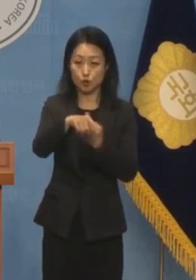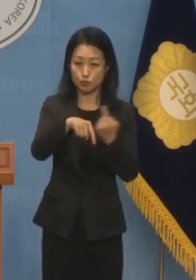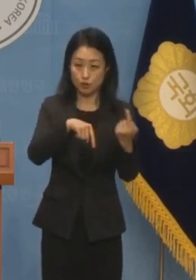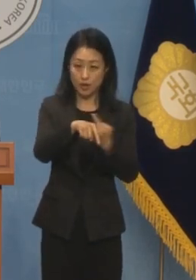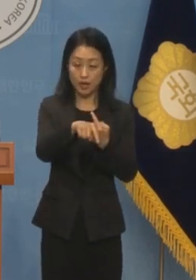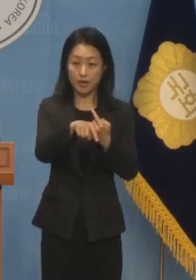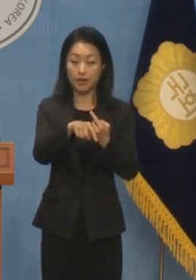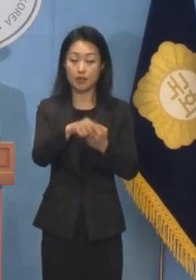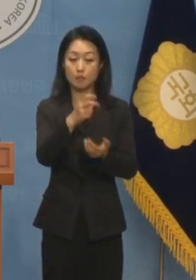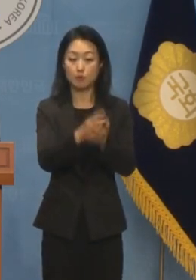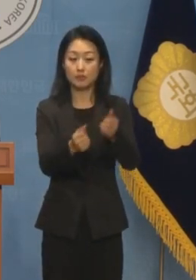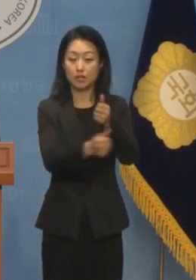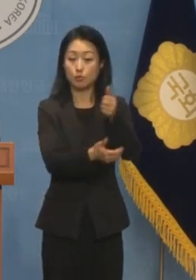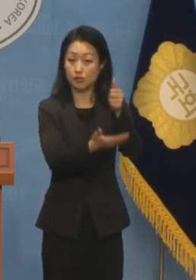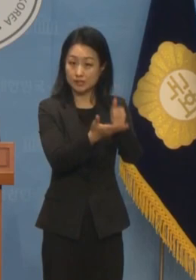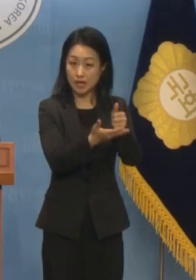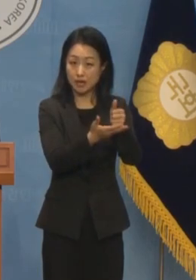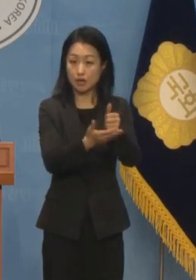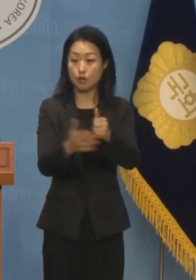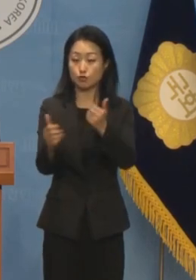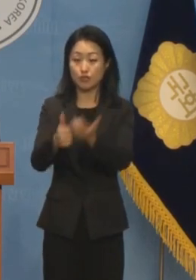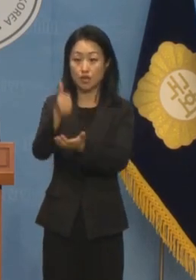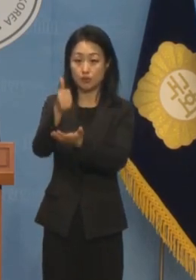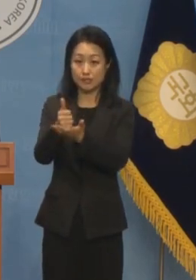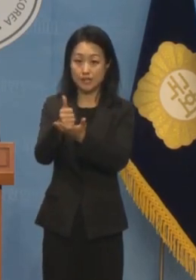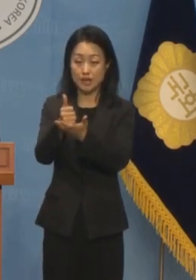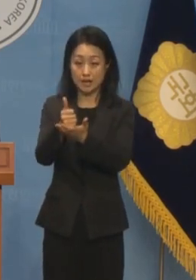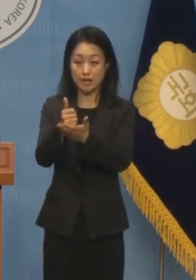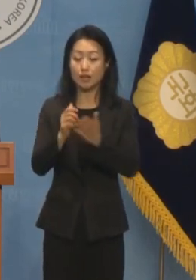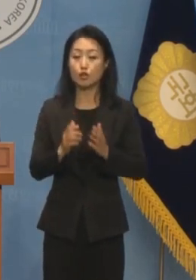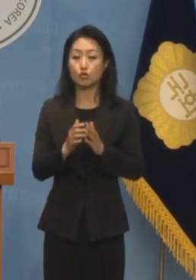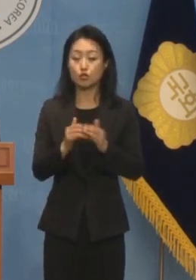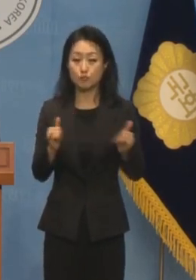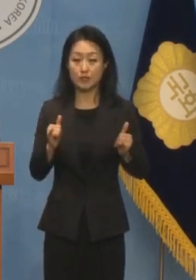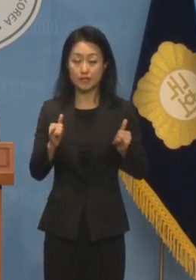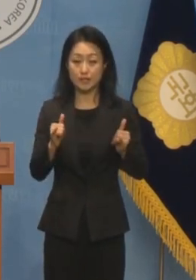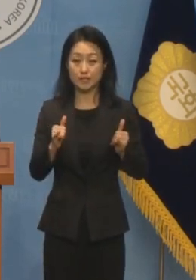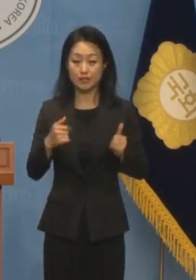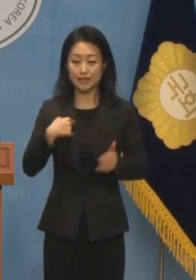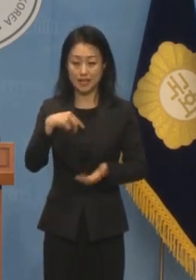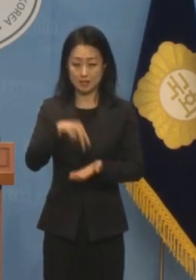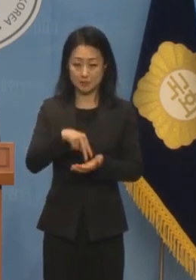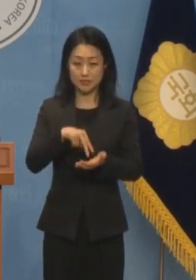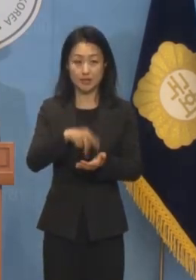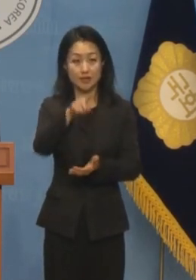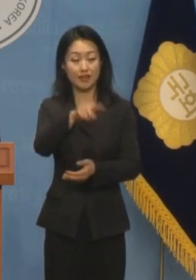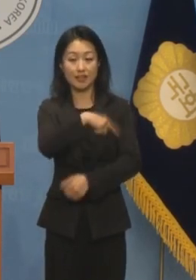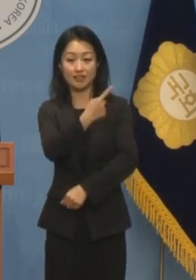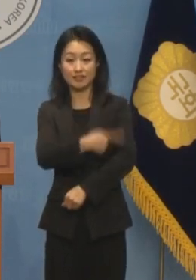국회의장을 국민의 이름으로 자격을 국민과 함께 묻습니다.